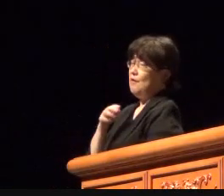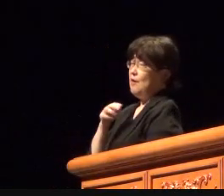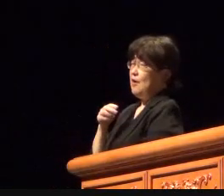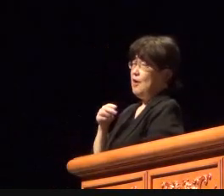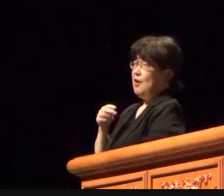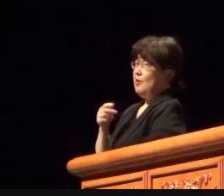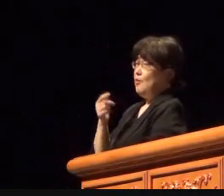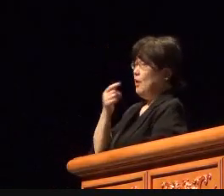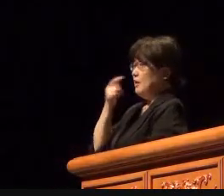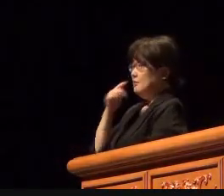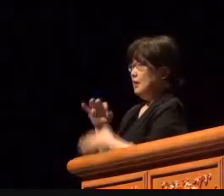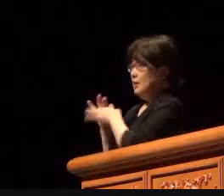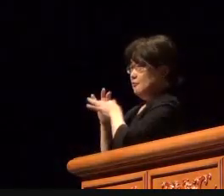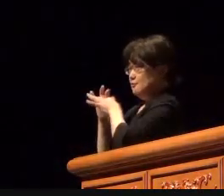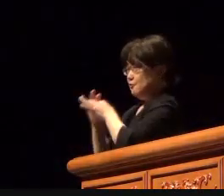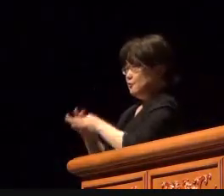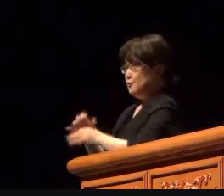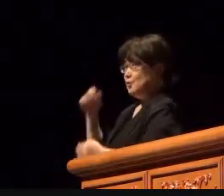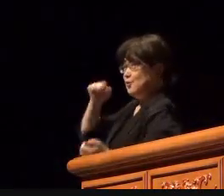非暴力主義者でした。